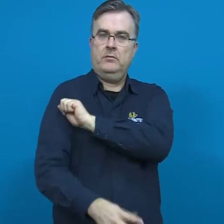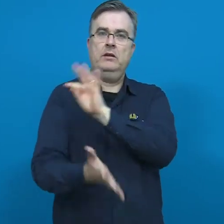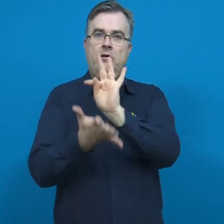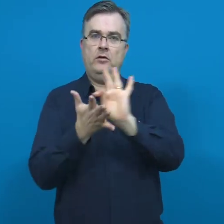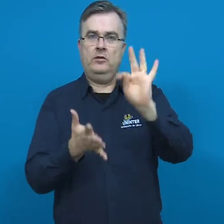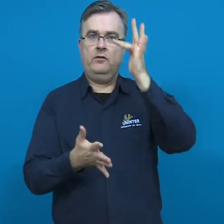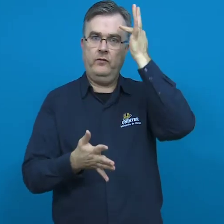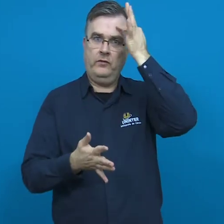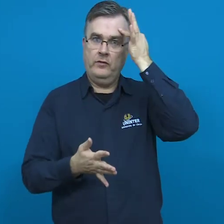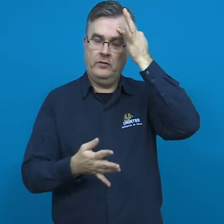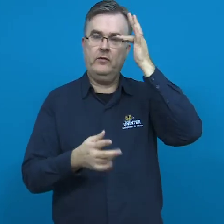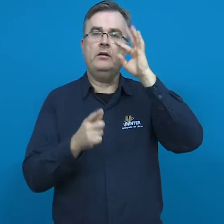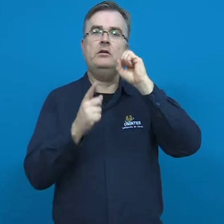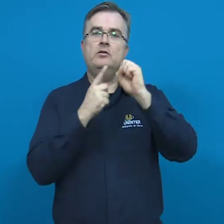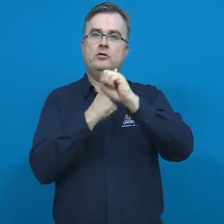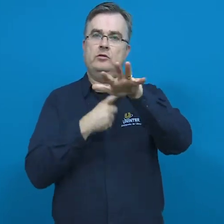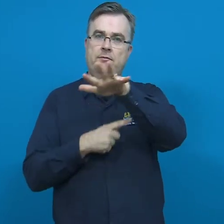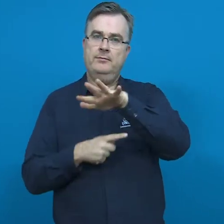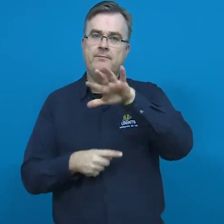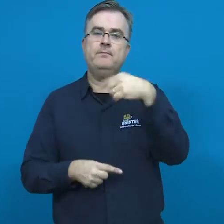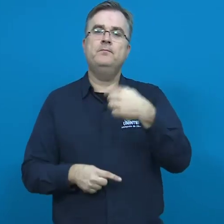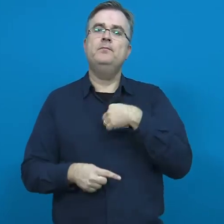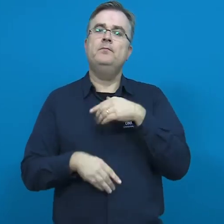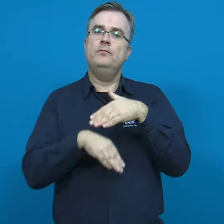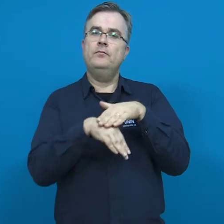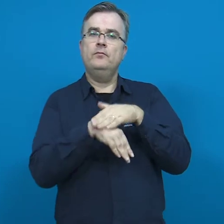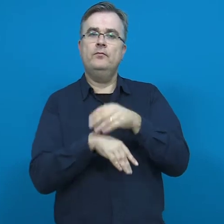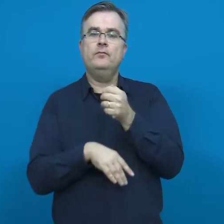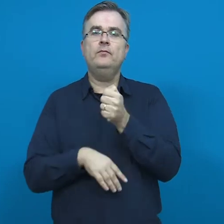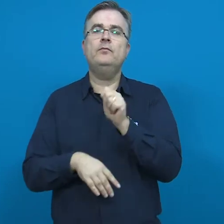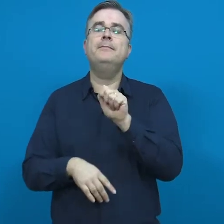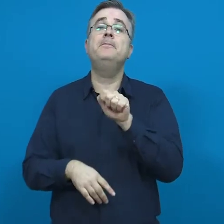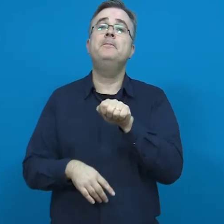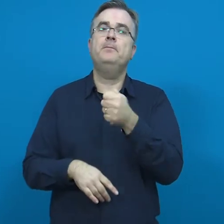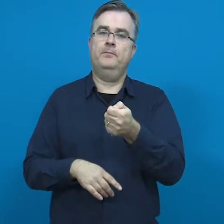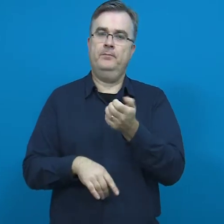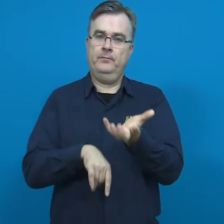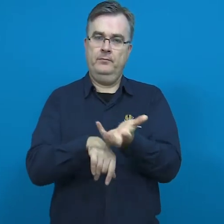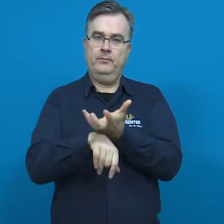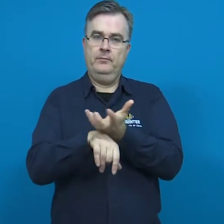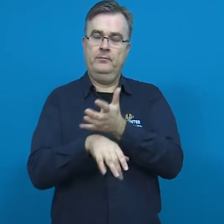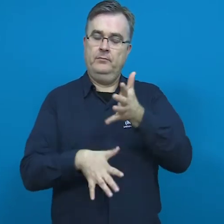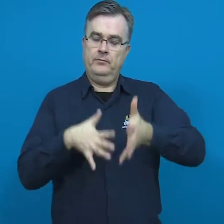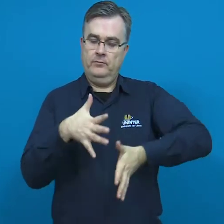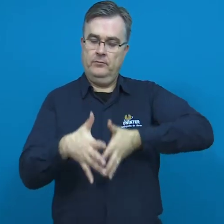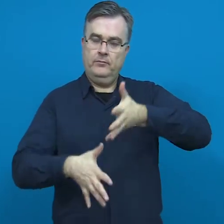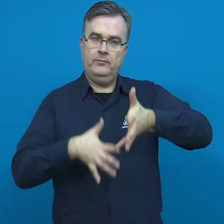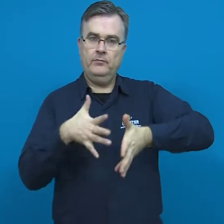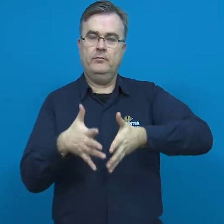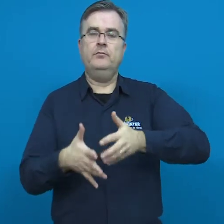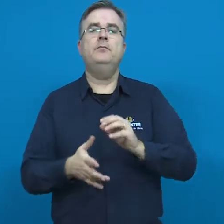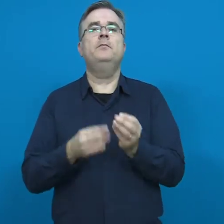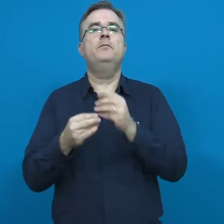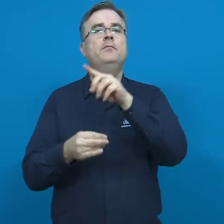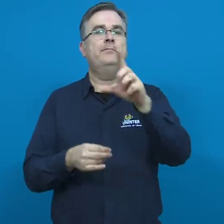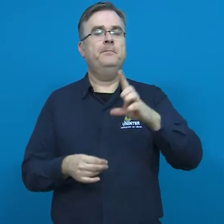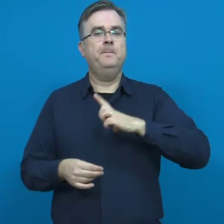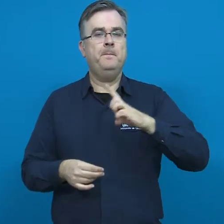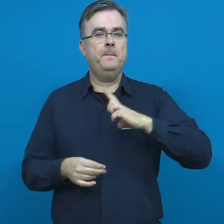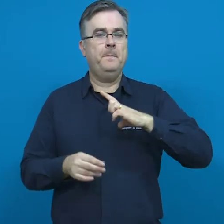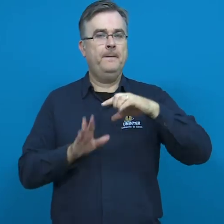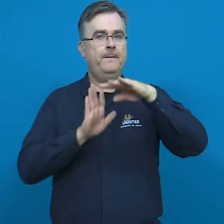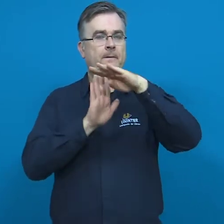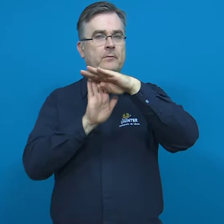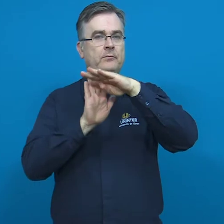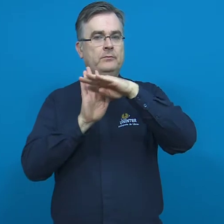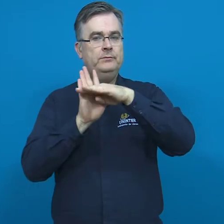Teologia, Filosofia e Sociologia. Então estamos hoje aqui para conversar um pouquinho mais sobre a disciplina de Libras. Vocês já